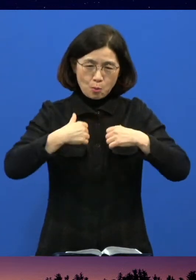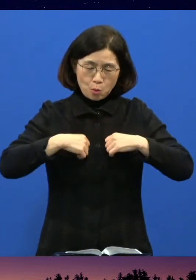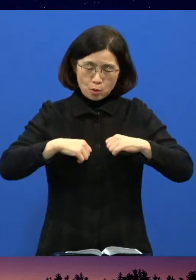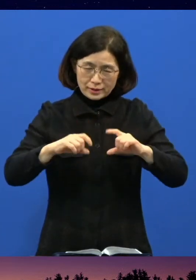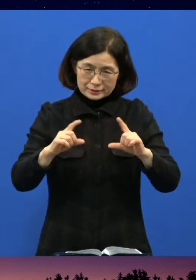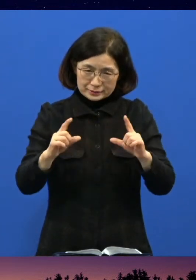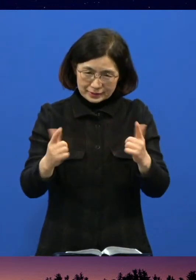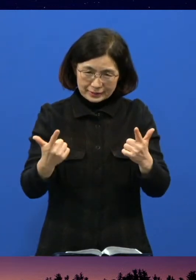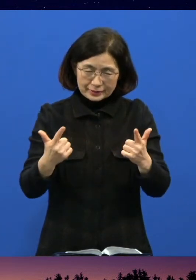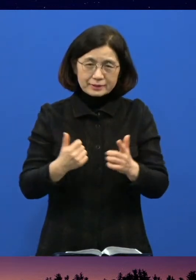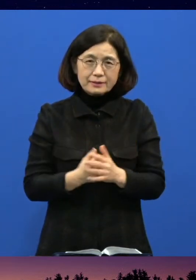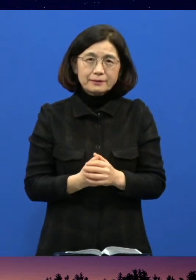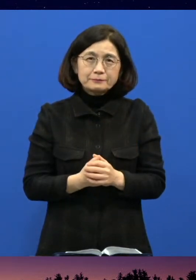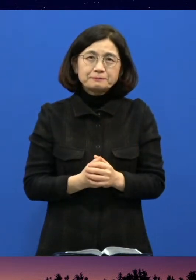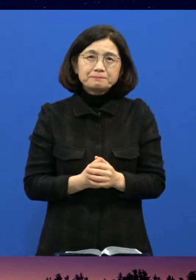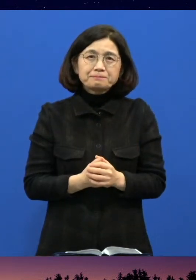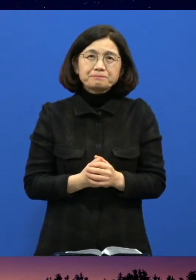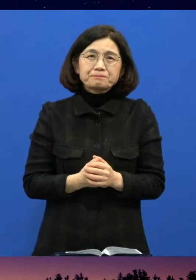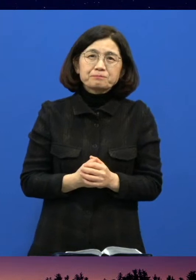의지력의 문제를 다루고 있는 게 아닙니다.